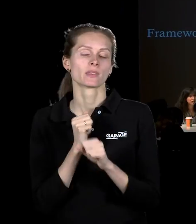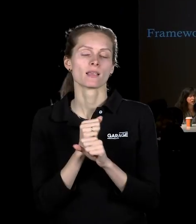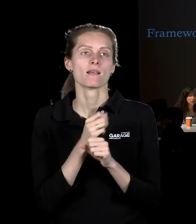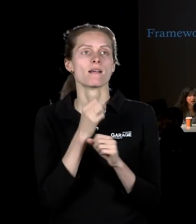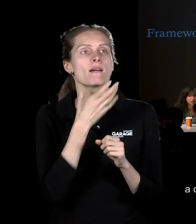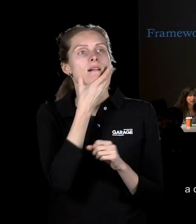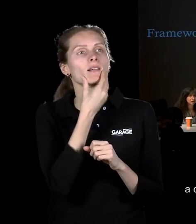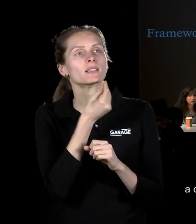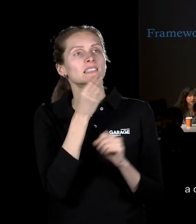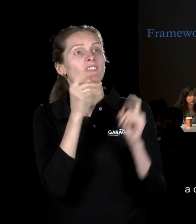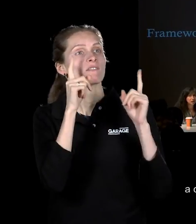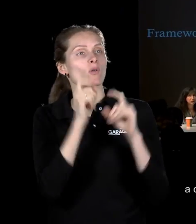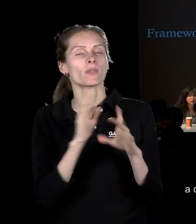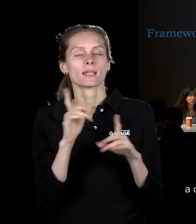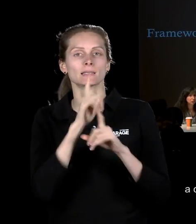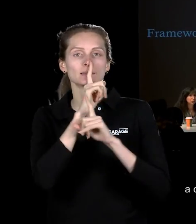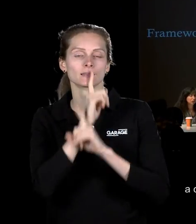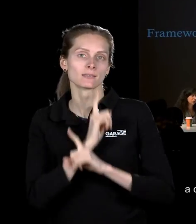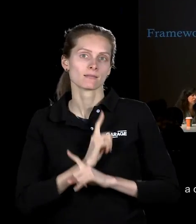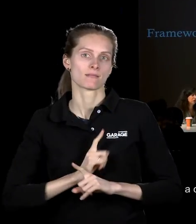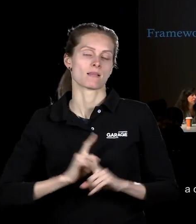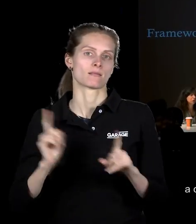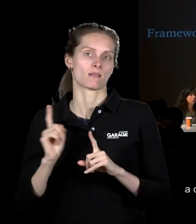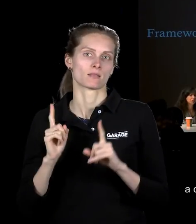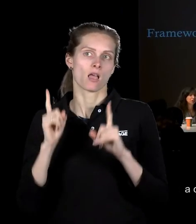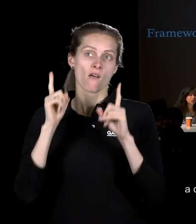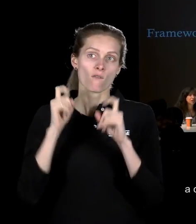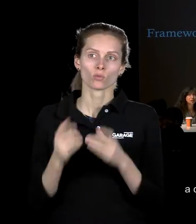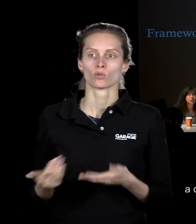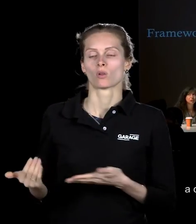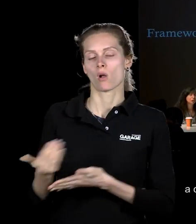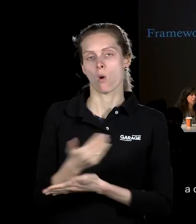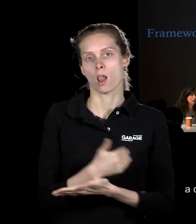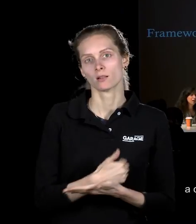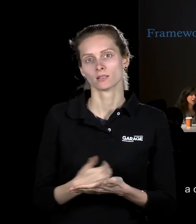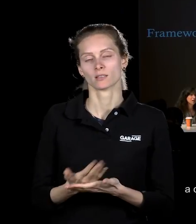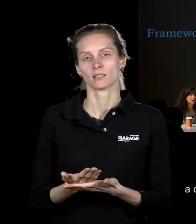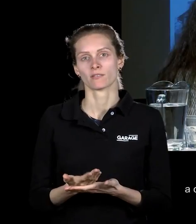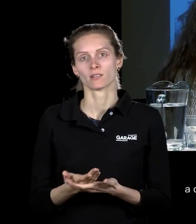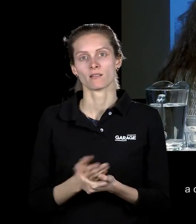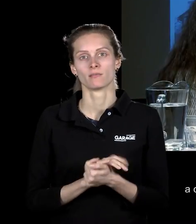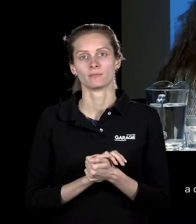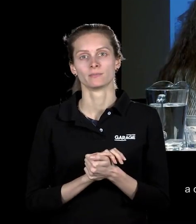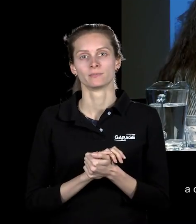красивых картинок, а некая странная деятельность вот, по коллекционированию